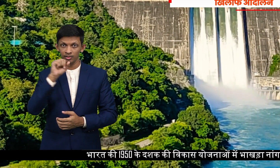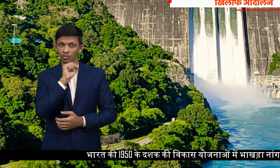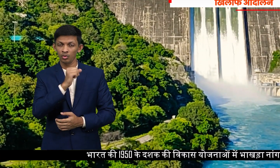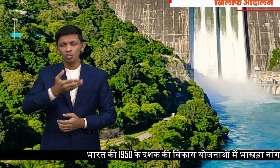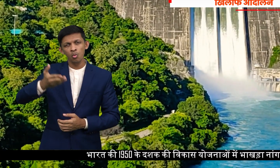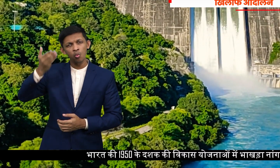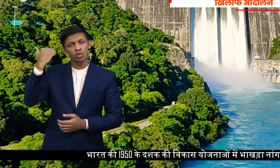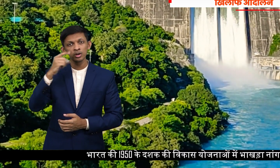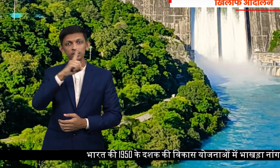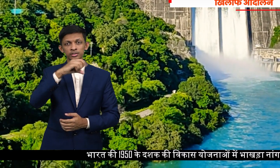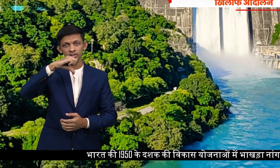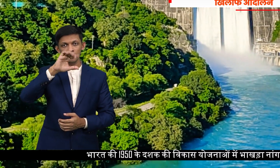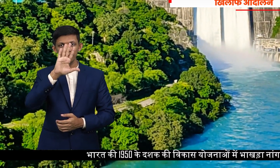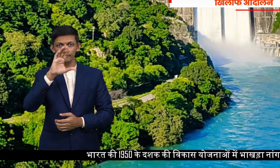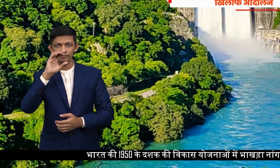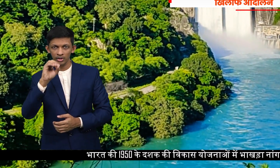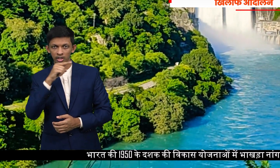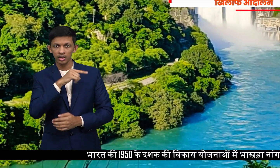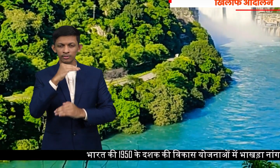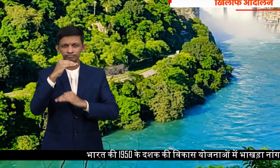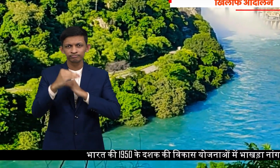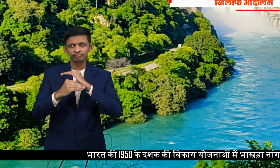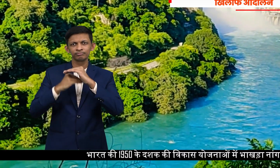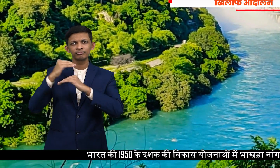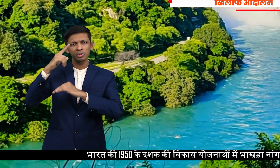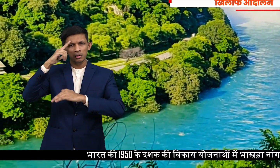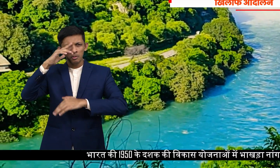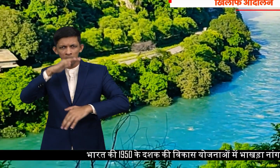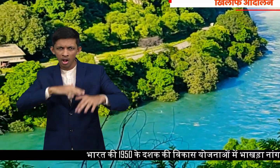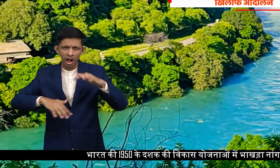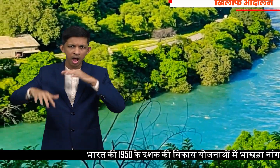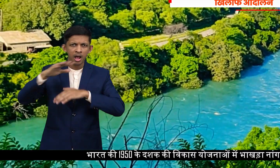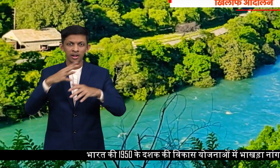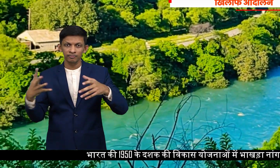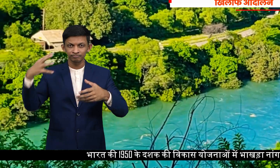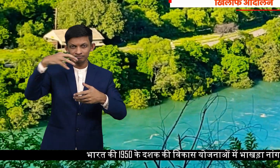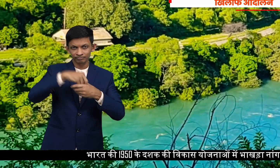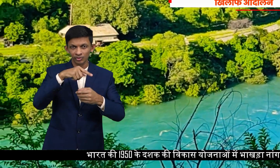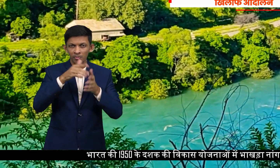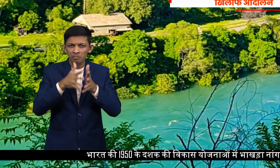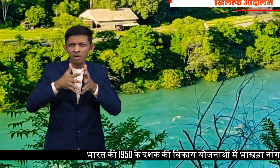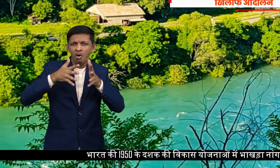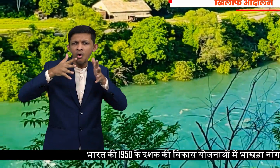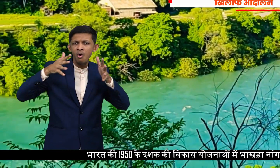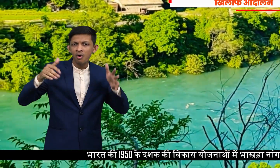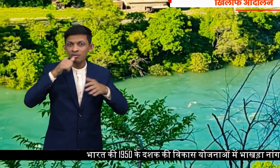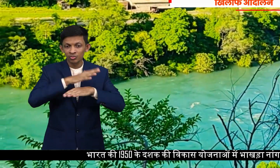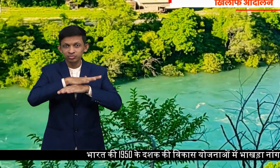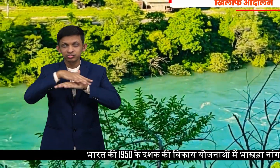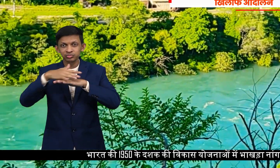भारत की 1950 के दशक की विकास योजनाओं में भाखड़ा,